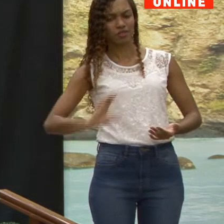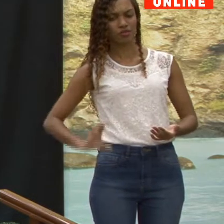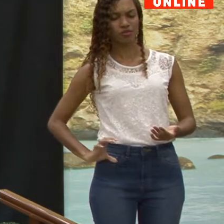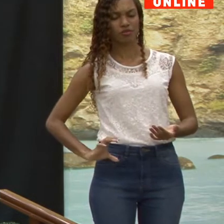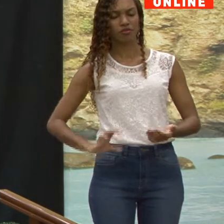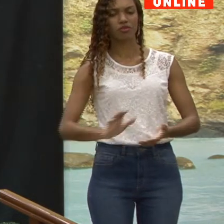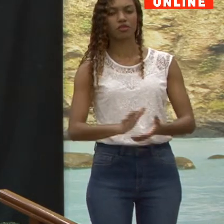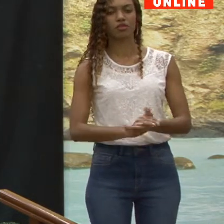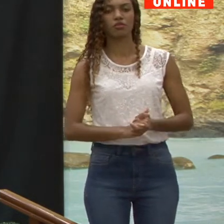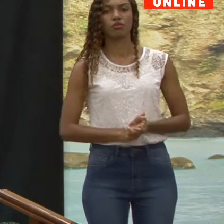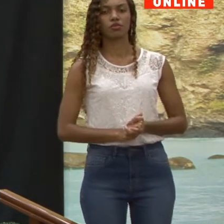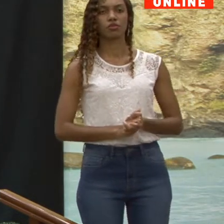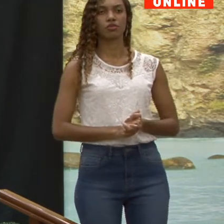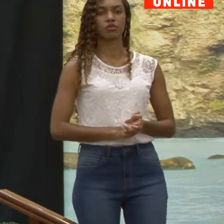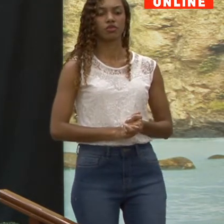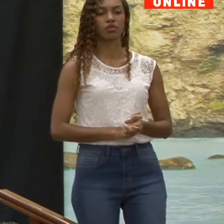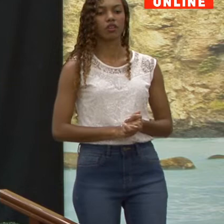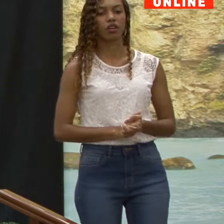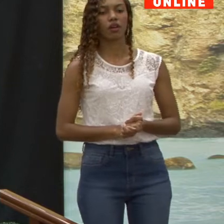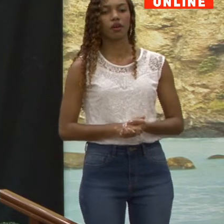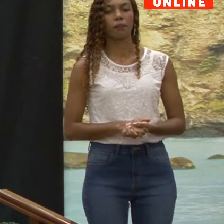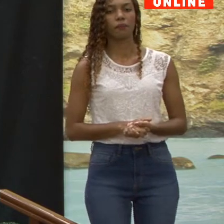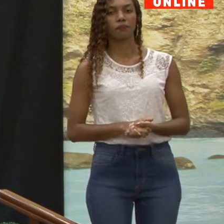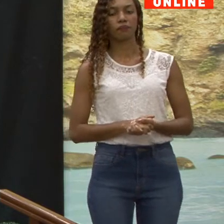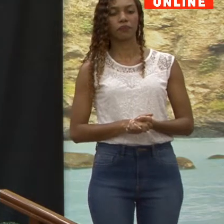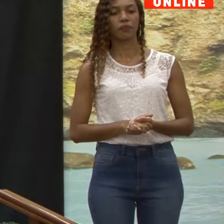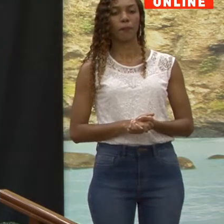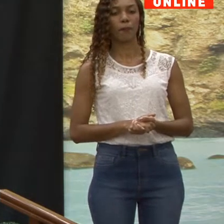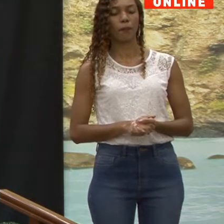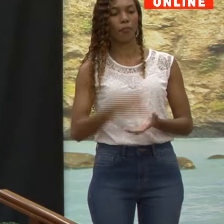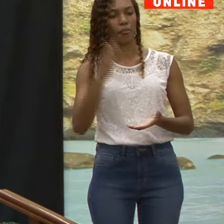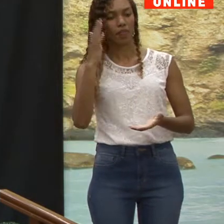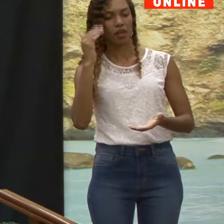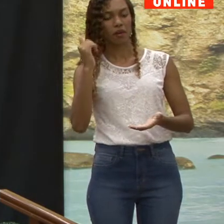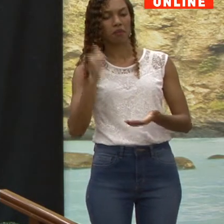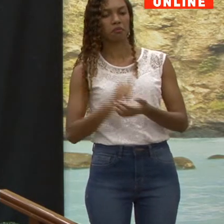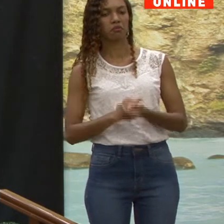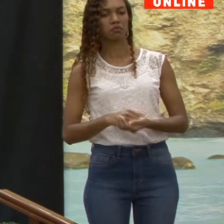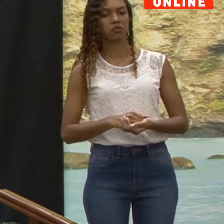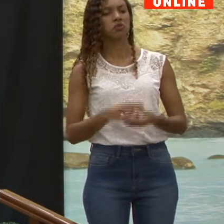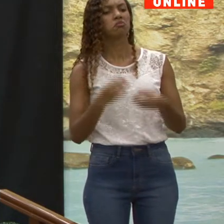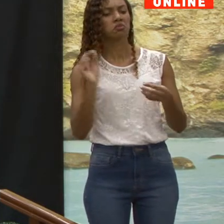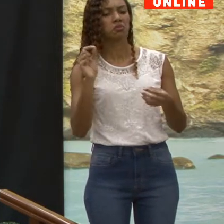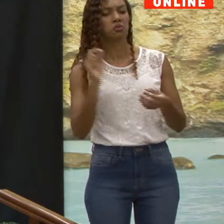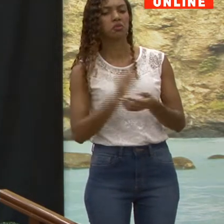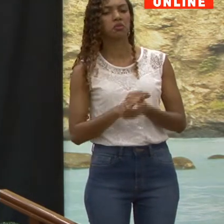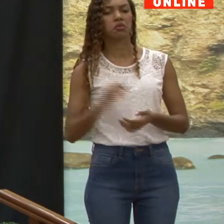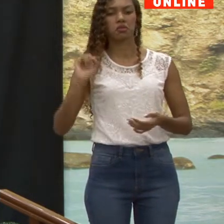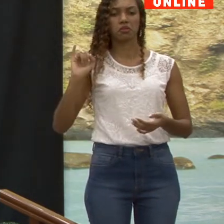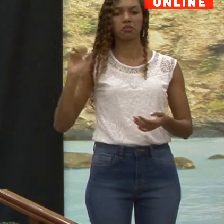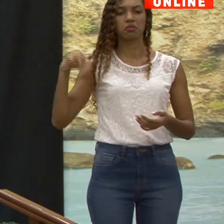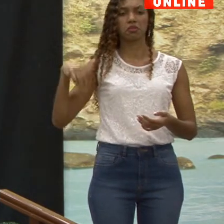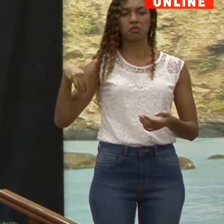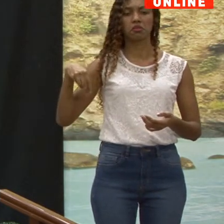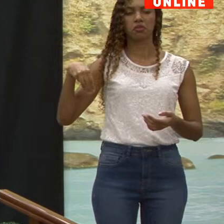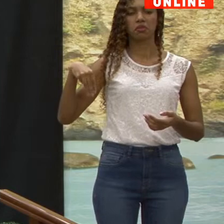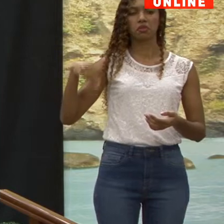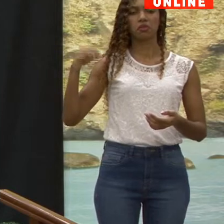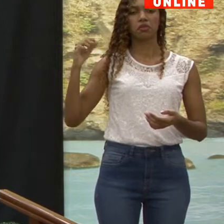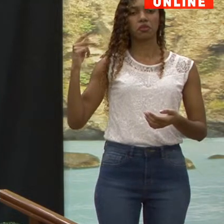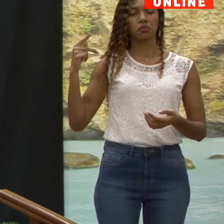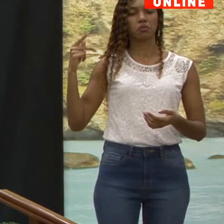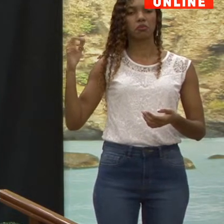nossas imposturas. Sabe o que é impostura? Nossos